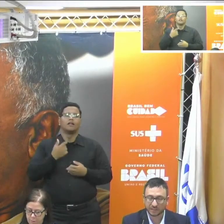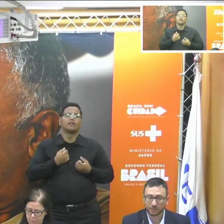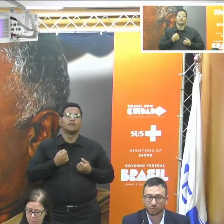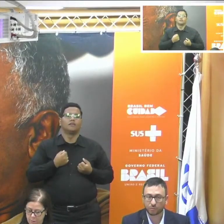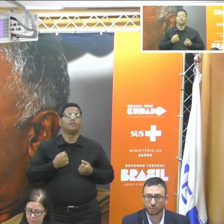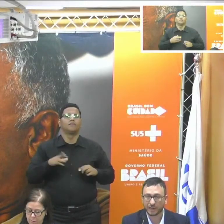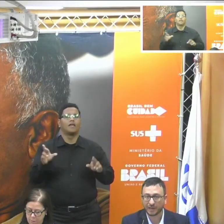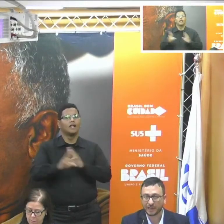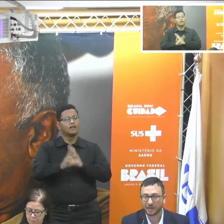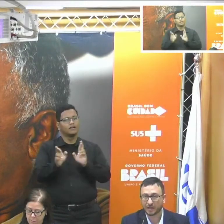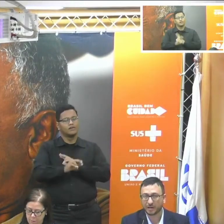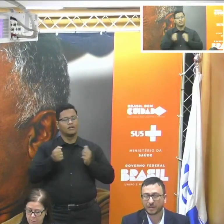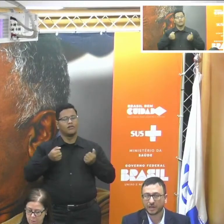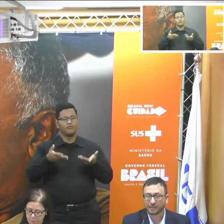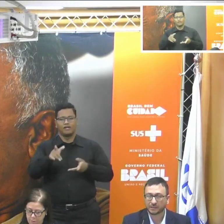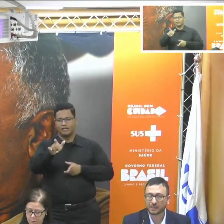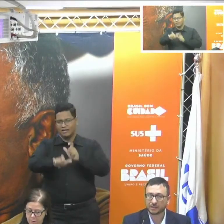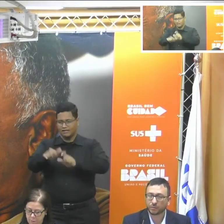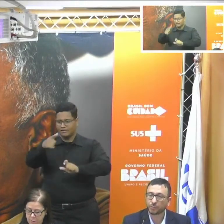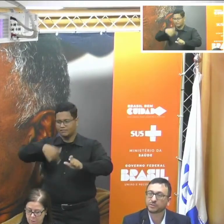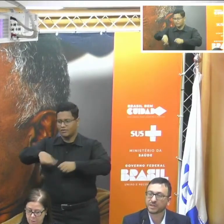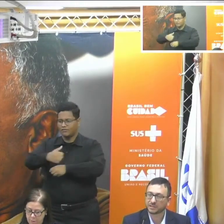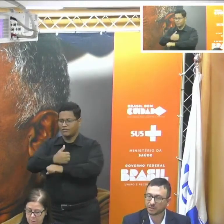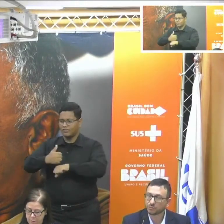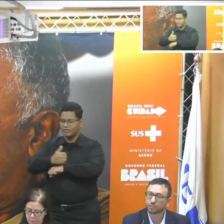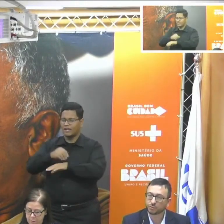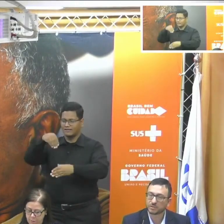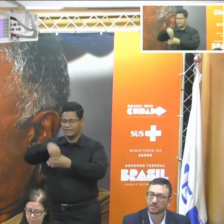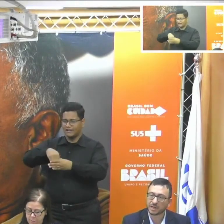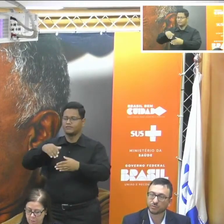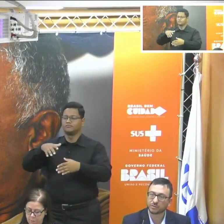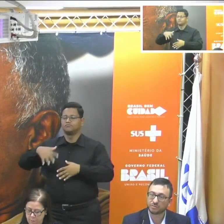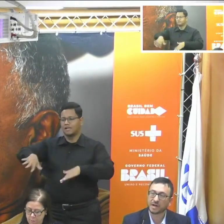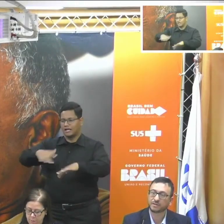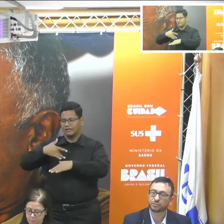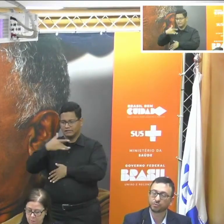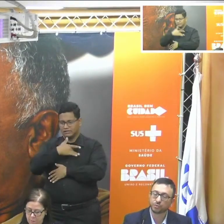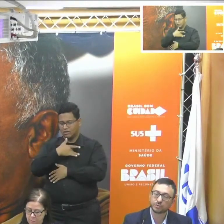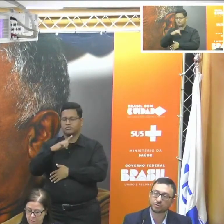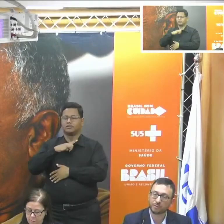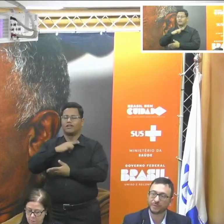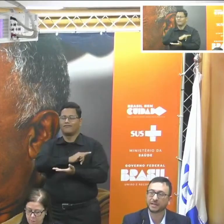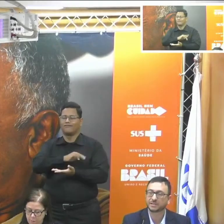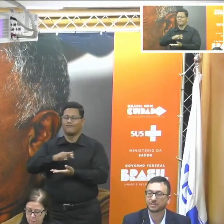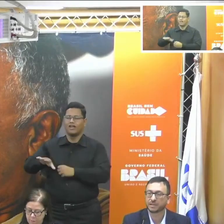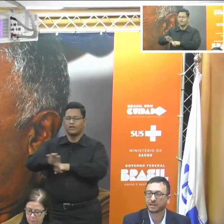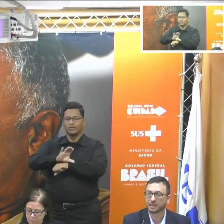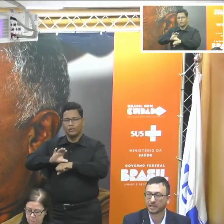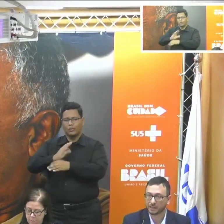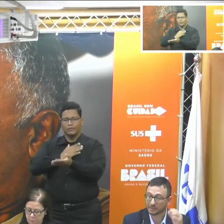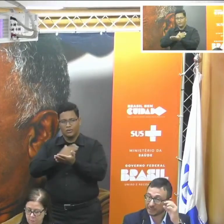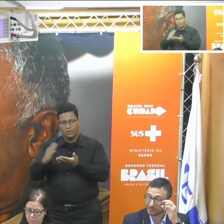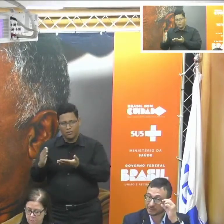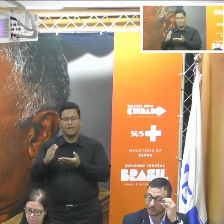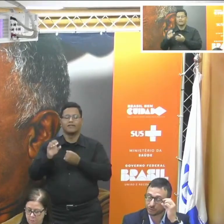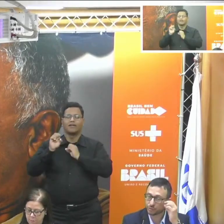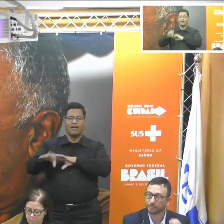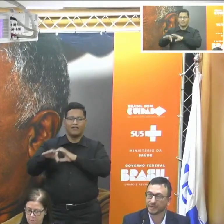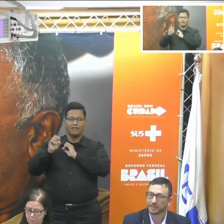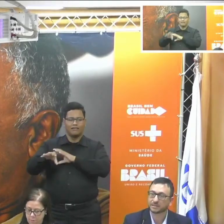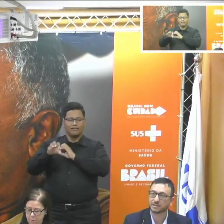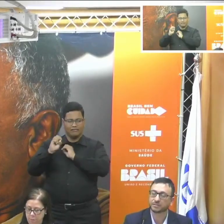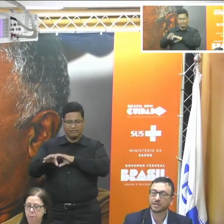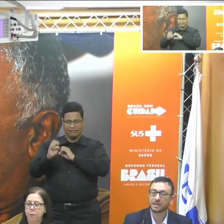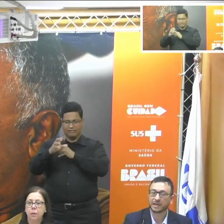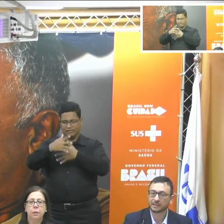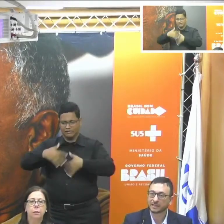qualificação eh a gente tá tendo uma modificação nos cursos de saúde vários cursos começam a eh da área da saúde